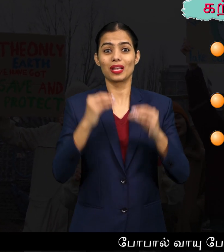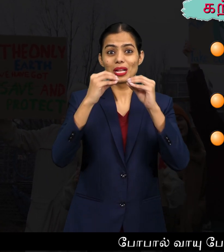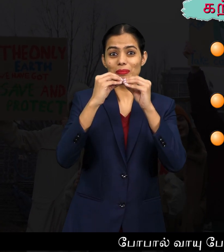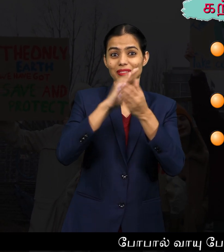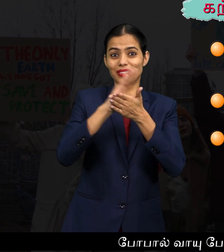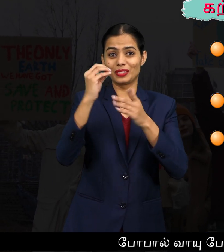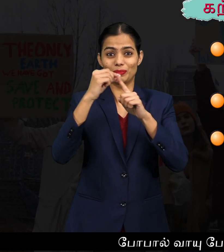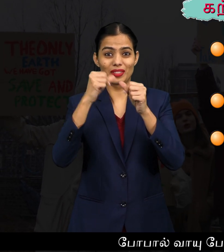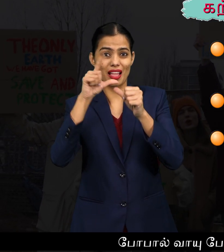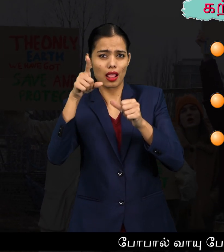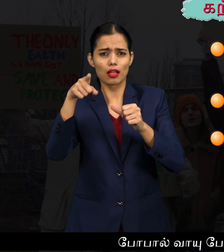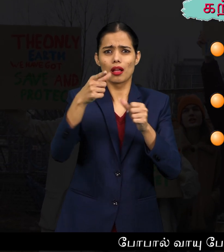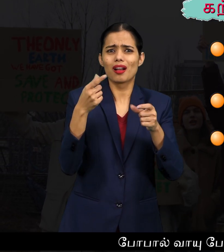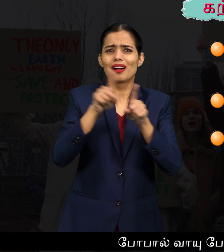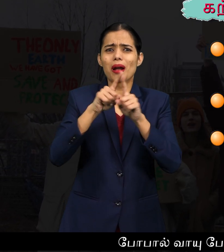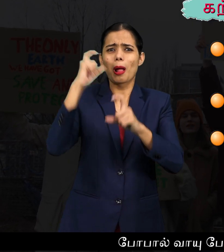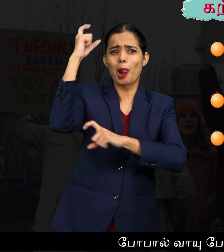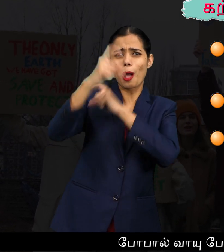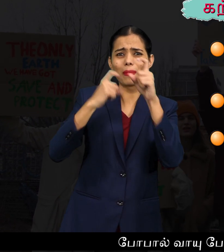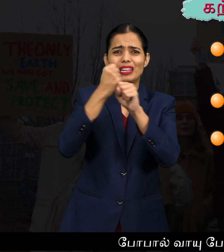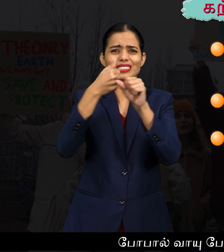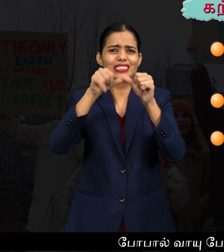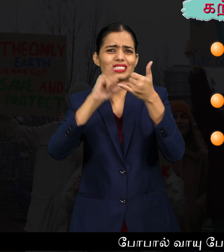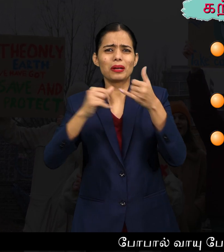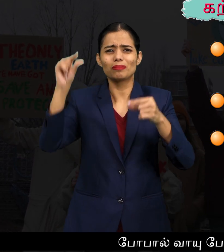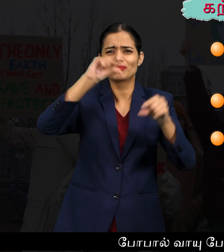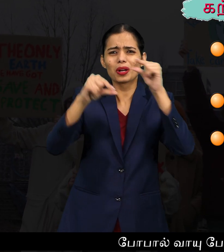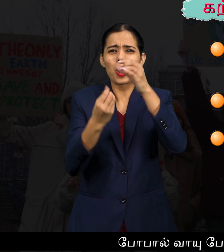போபால் வாயு பேரழிவு தொடர்பான இயக்கங்கள்.